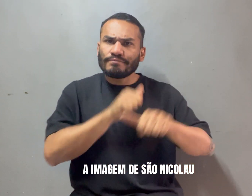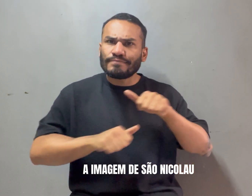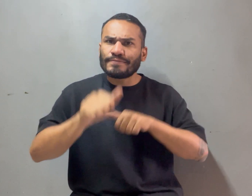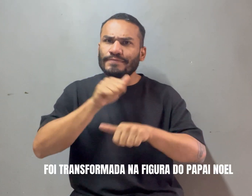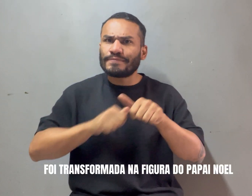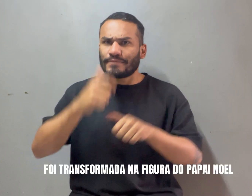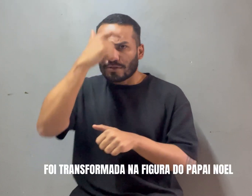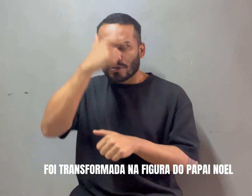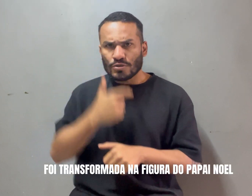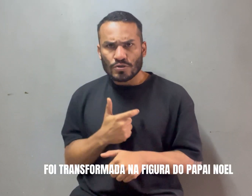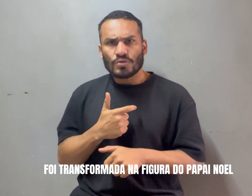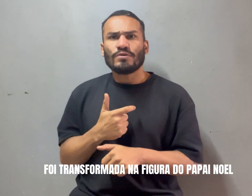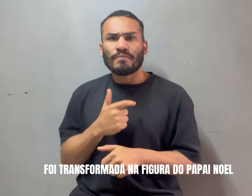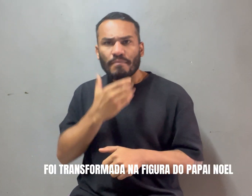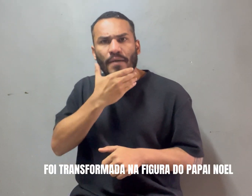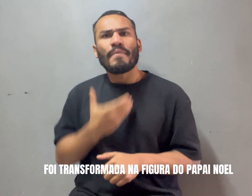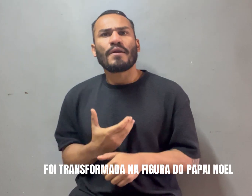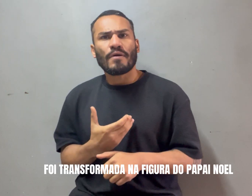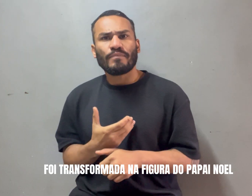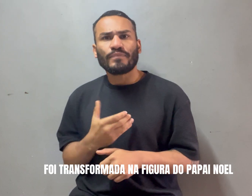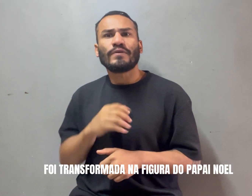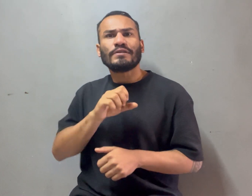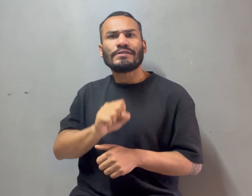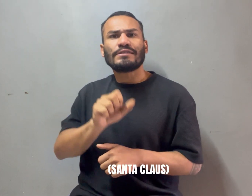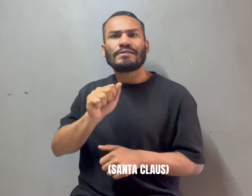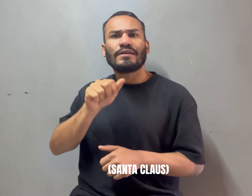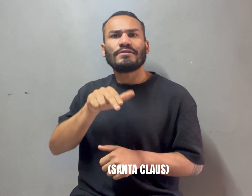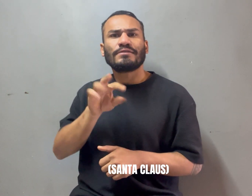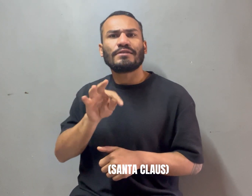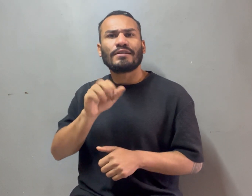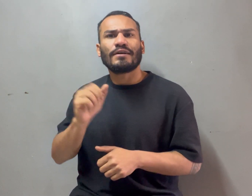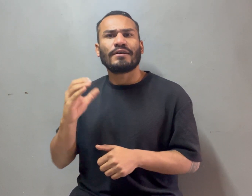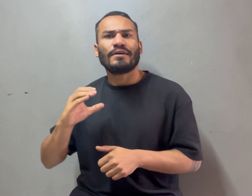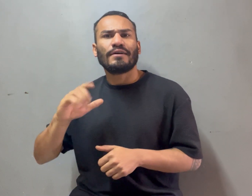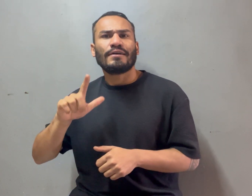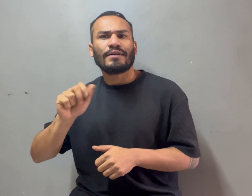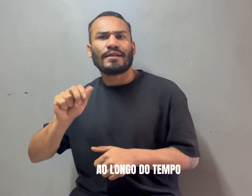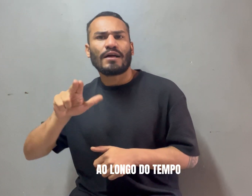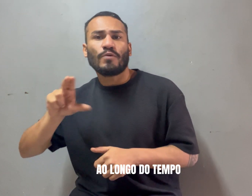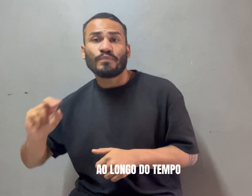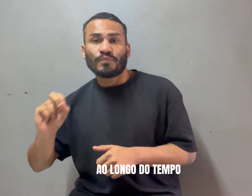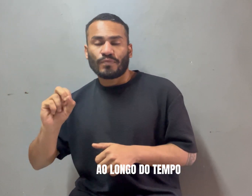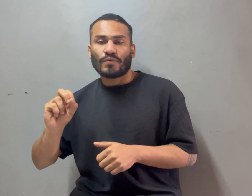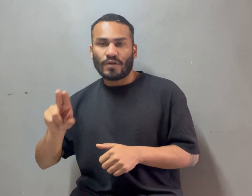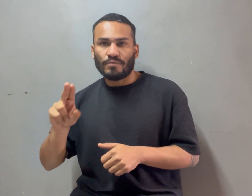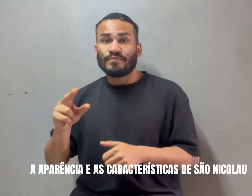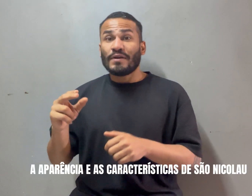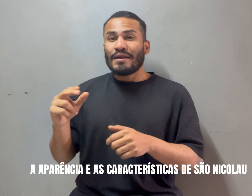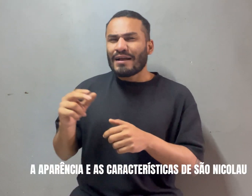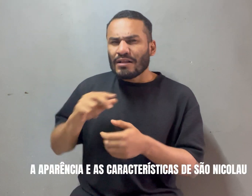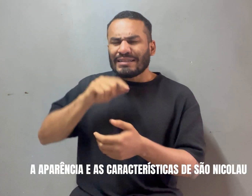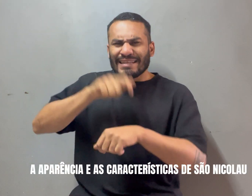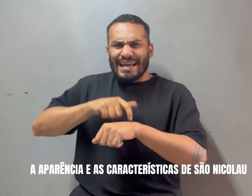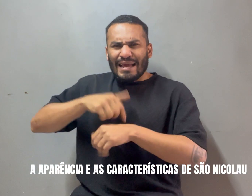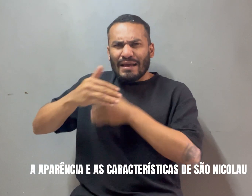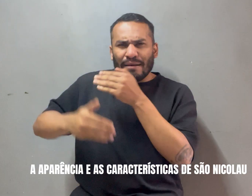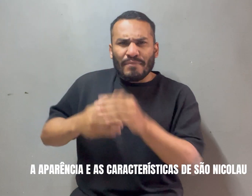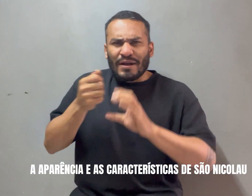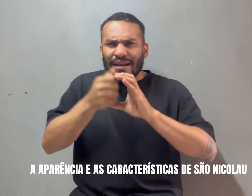foi transformada na figura do Papai Noel, Santa Claus. Ao longo do tempo, a aparência e as características de